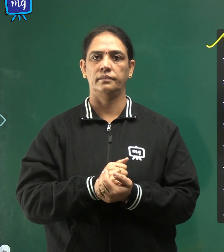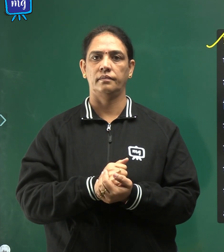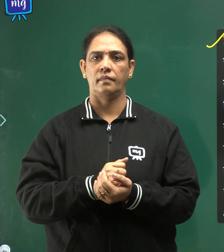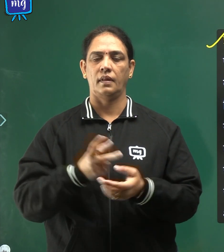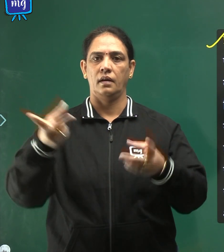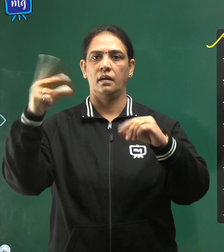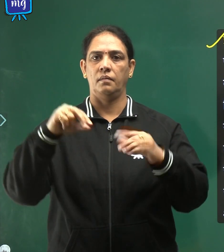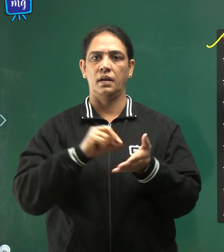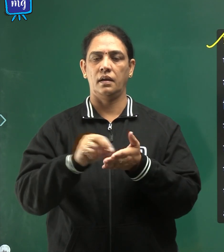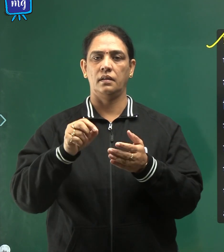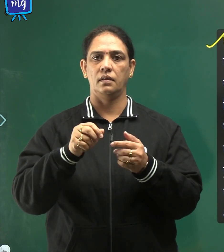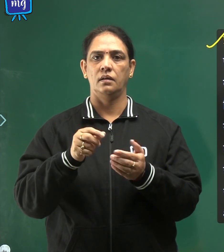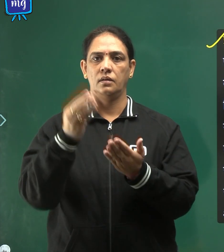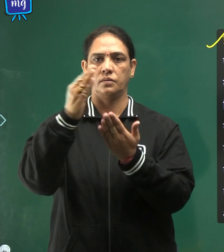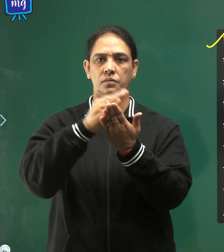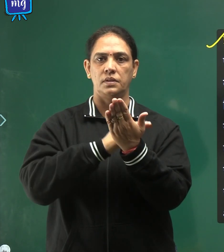निम्नलिखित सूची